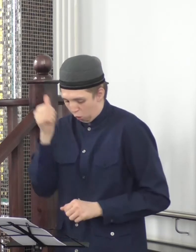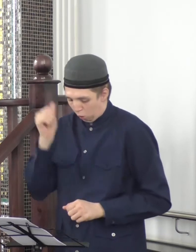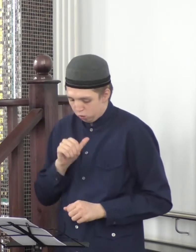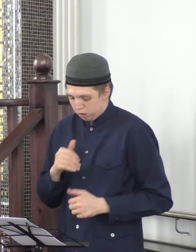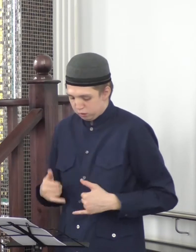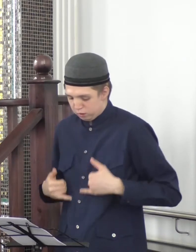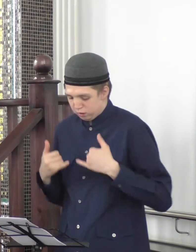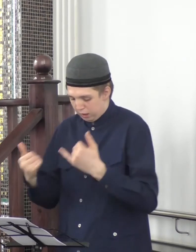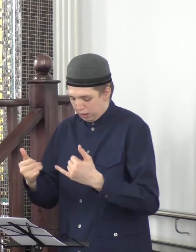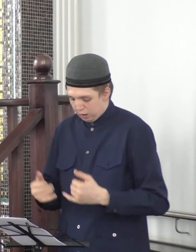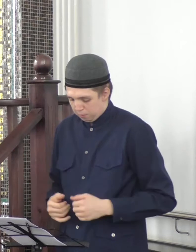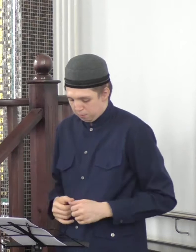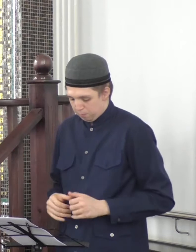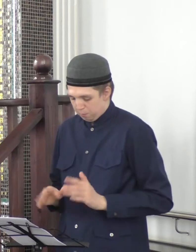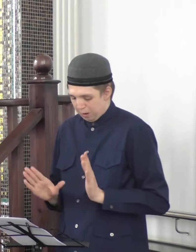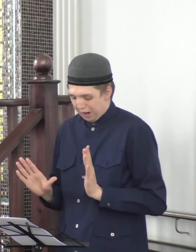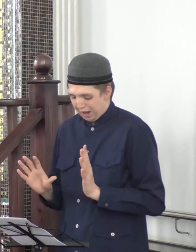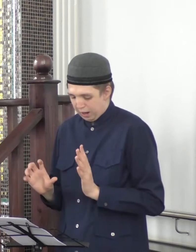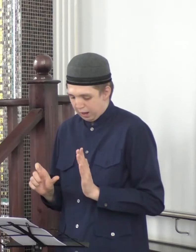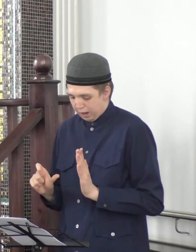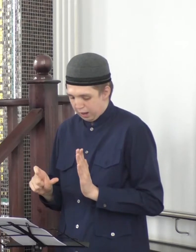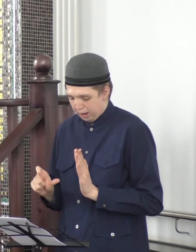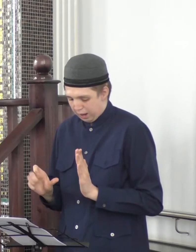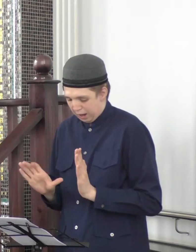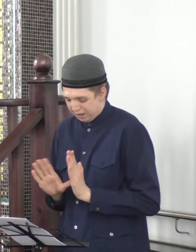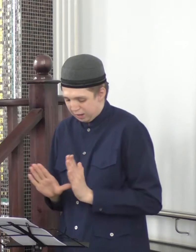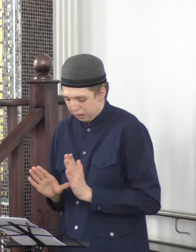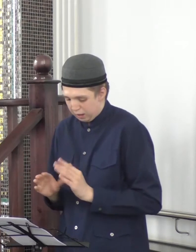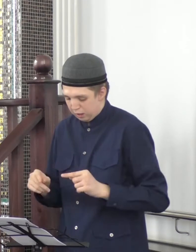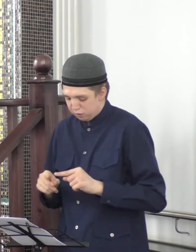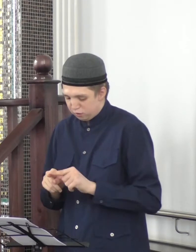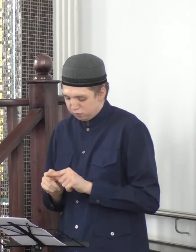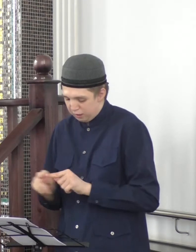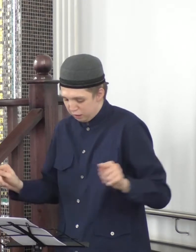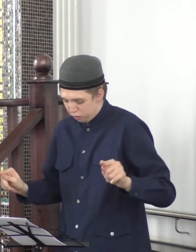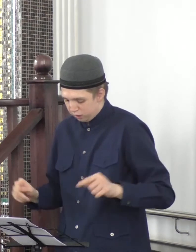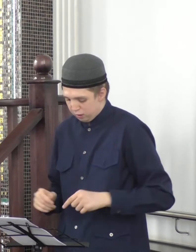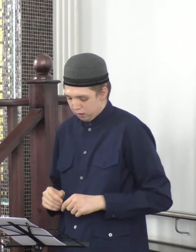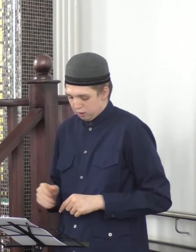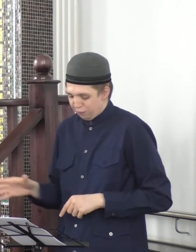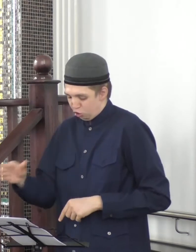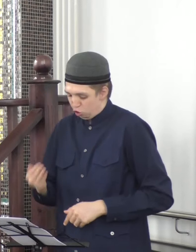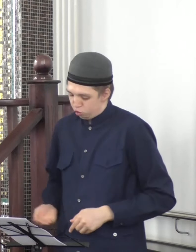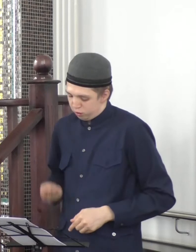ла таттабигу хутуати шайтан иннаху лакум адувум мубин". И